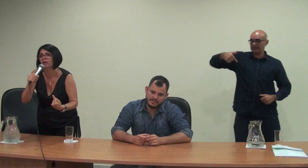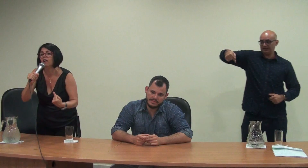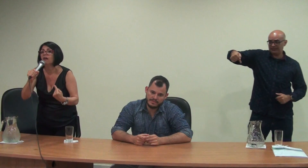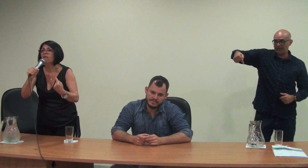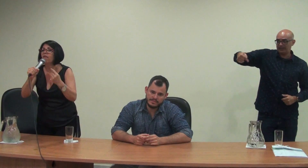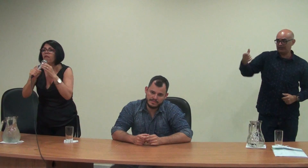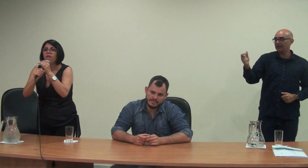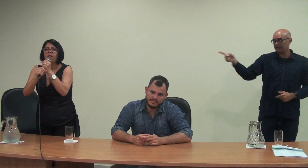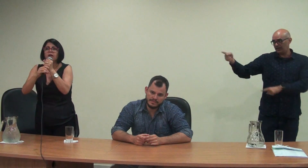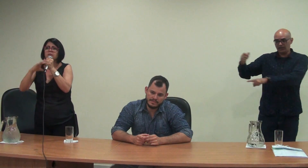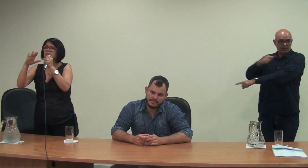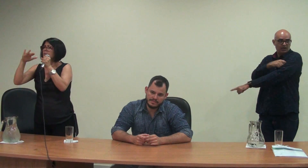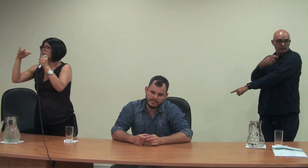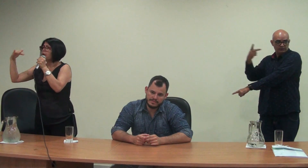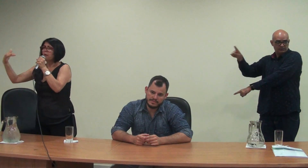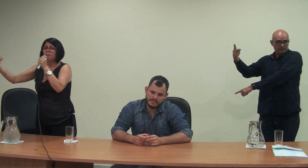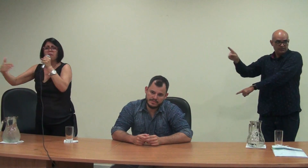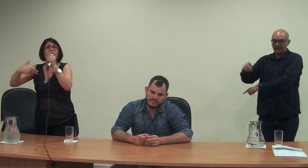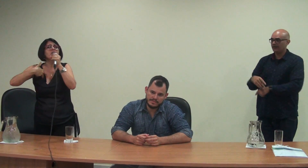idade.